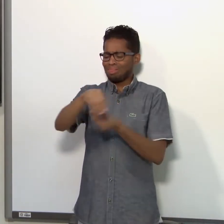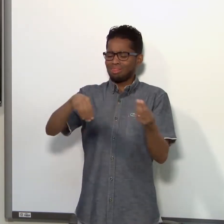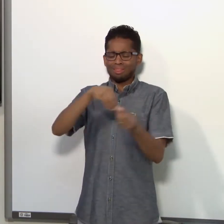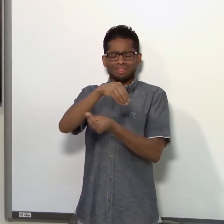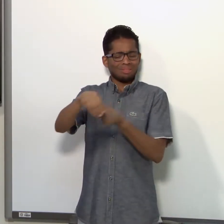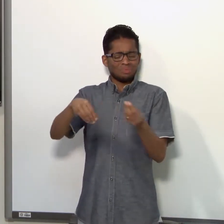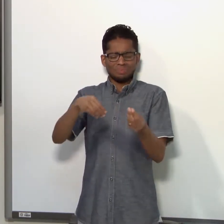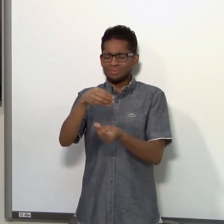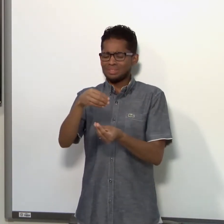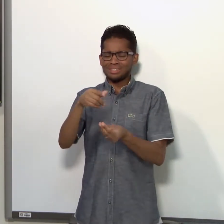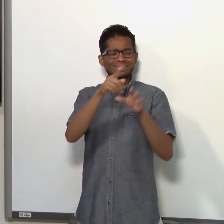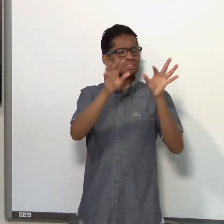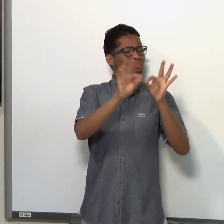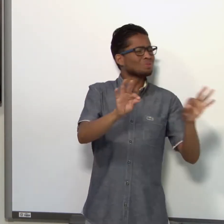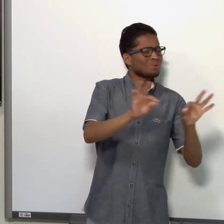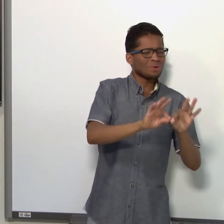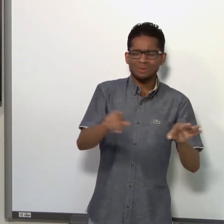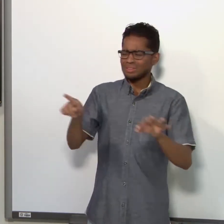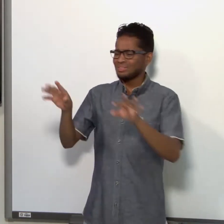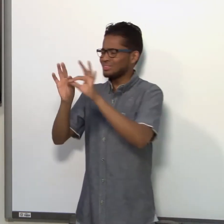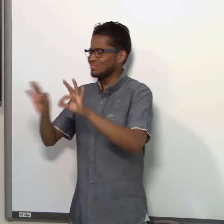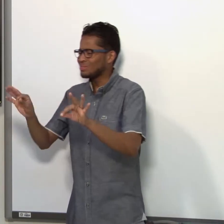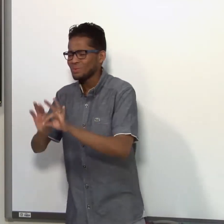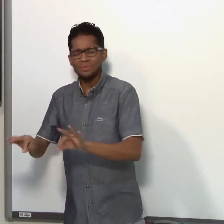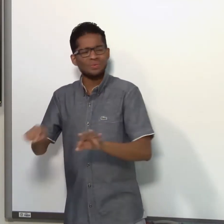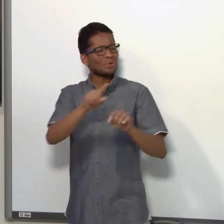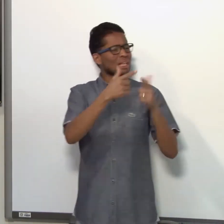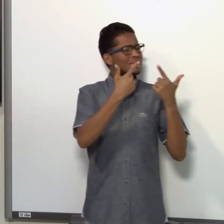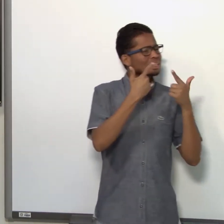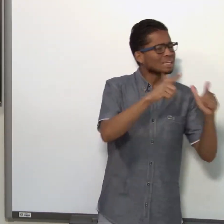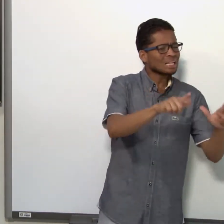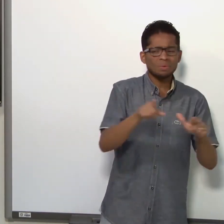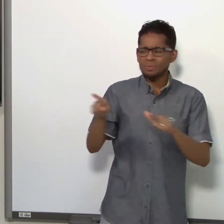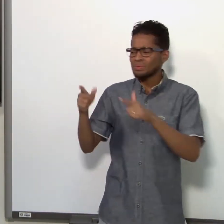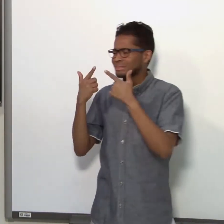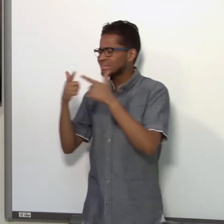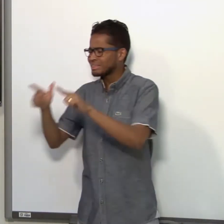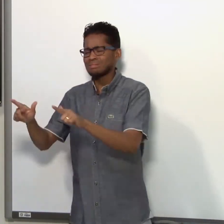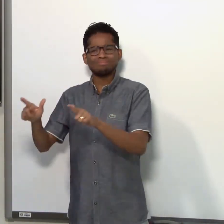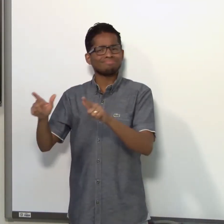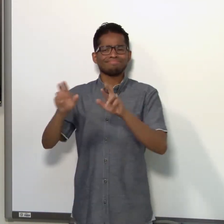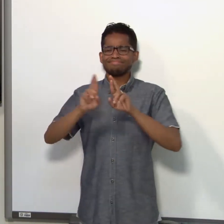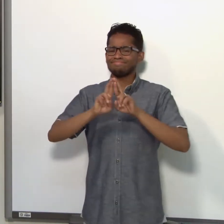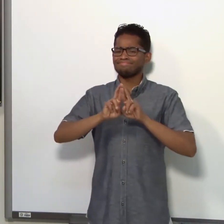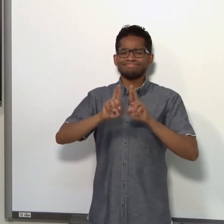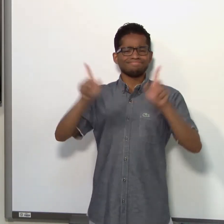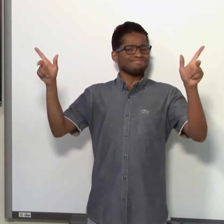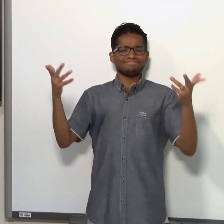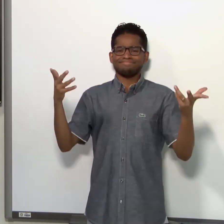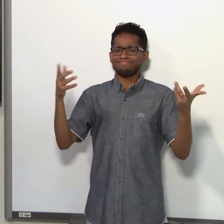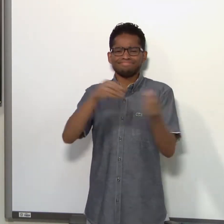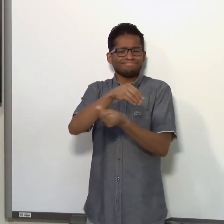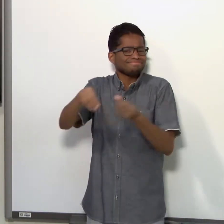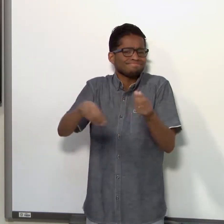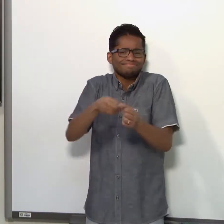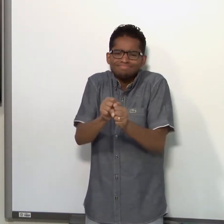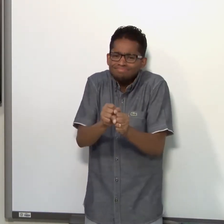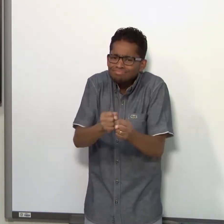Percebam que um vai influenciar o outro. E isso não é bom. Isso é ruim. Essa mistura de